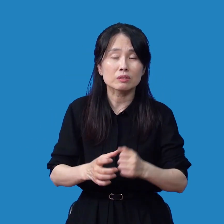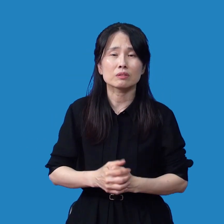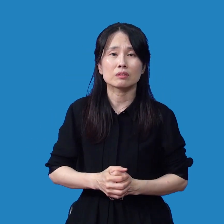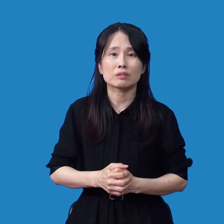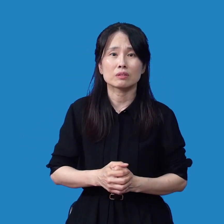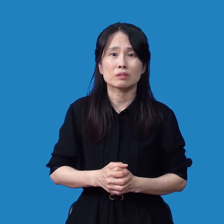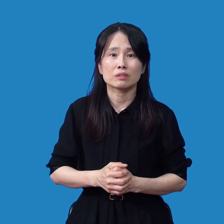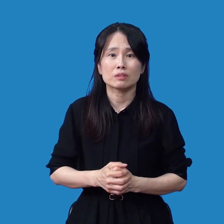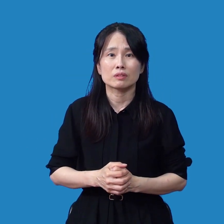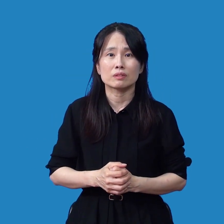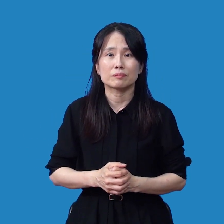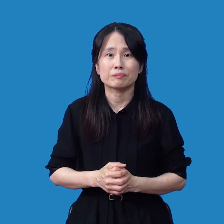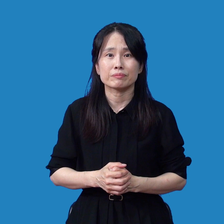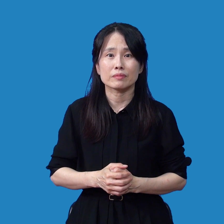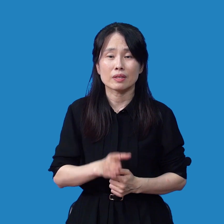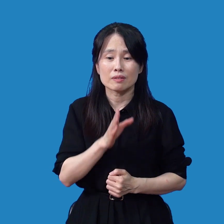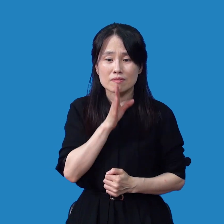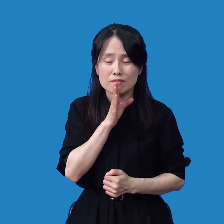이